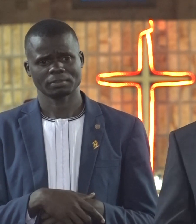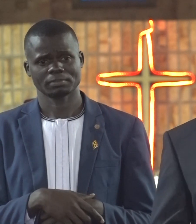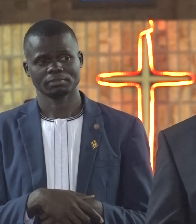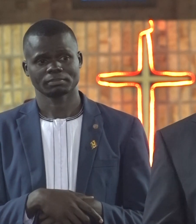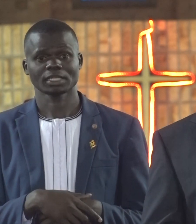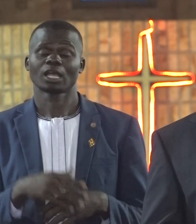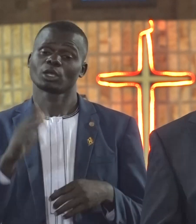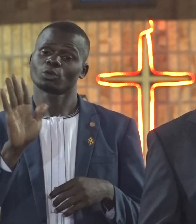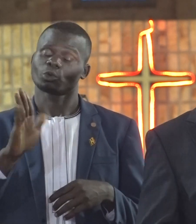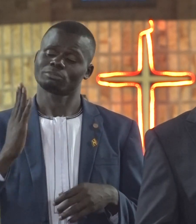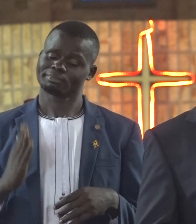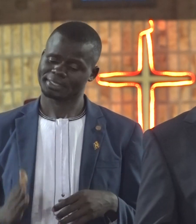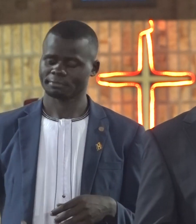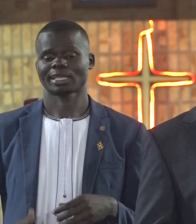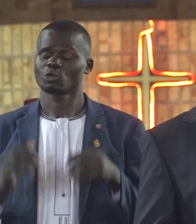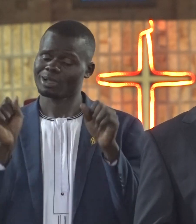Ebikolwa